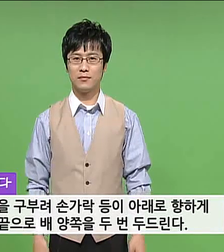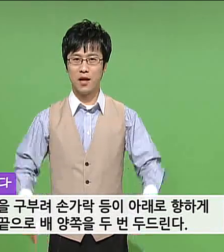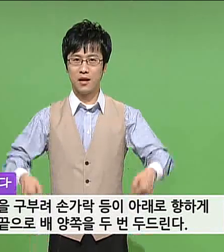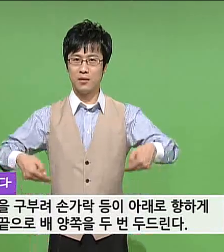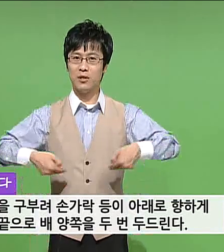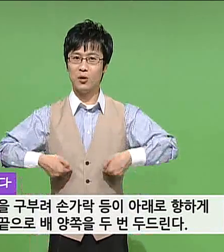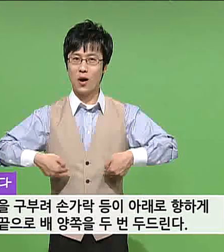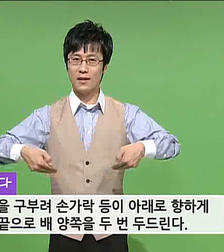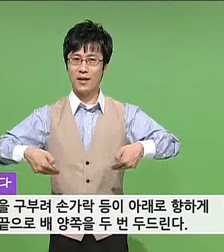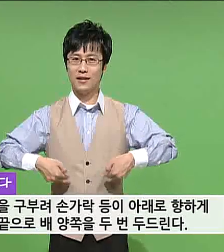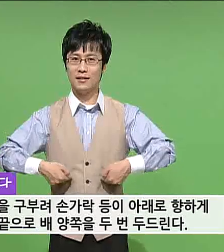필요하다.